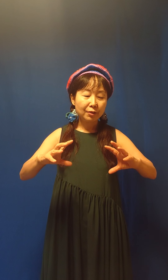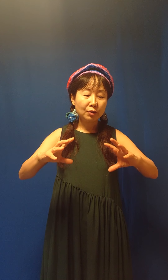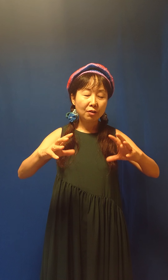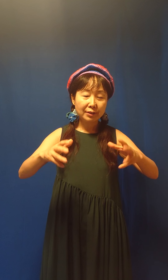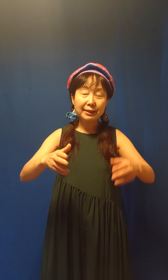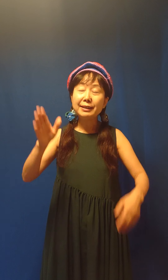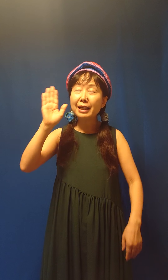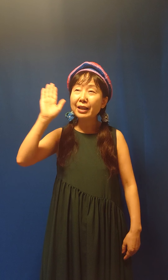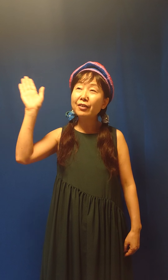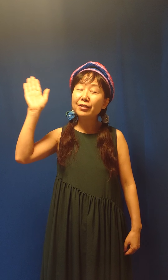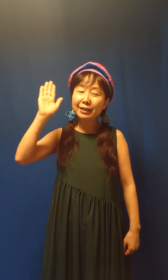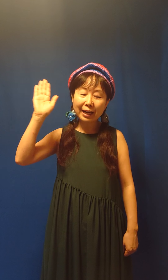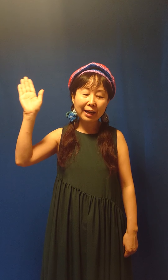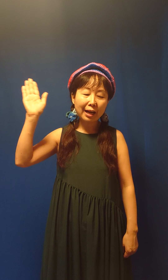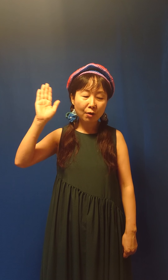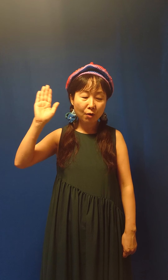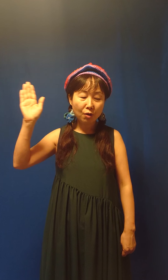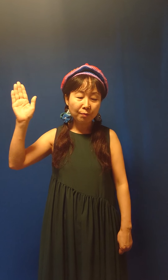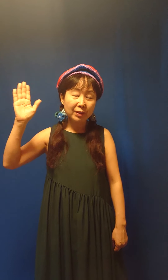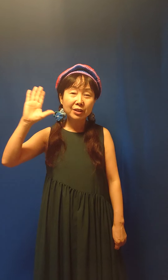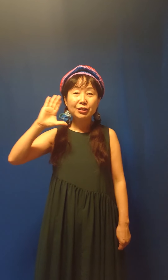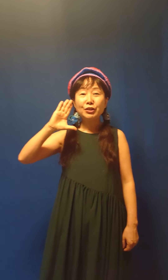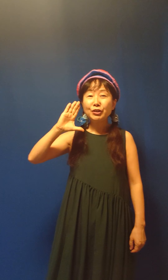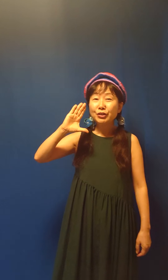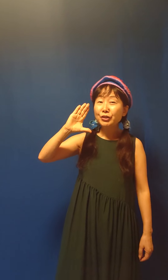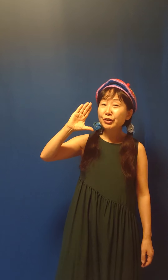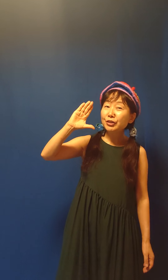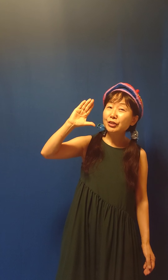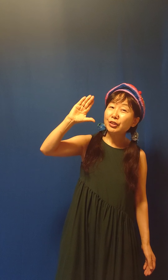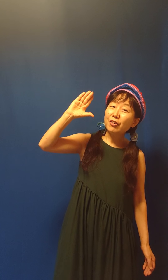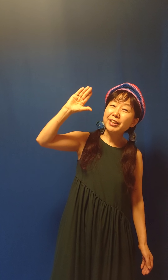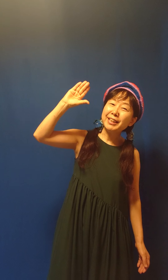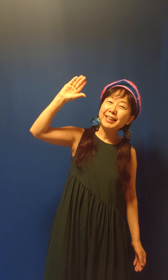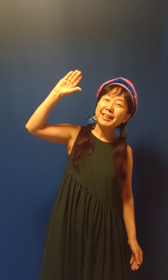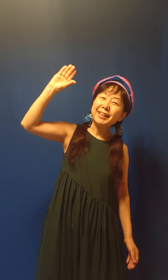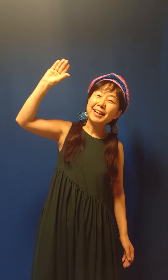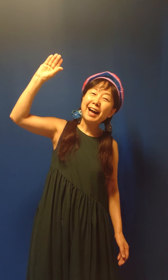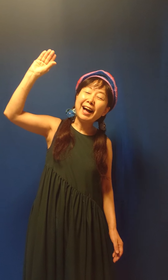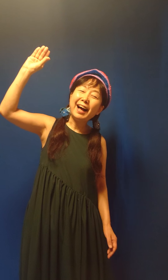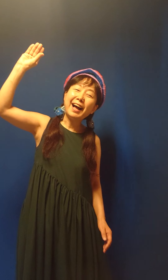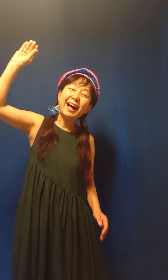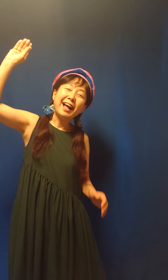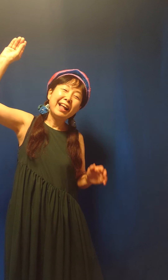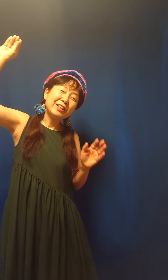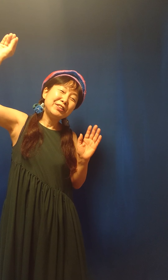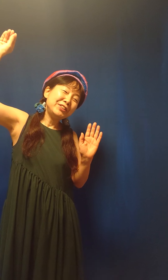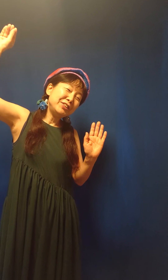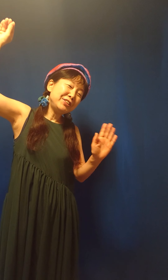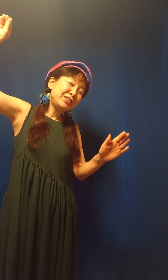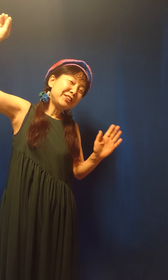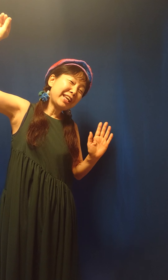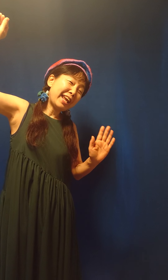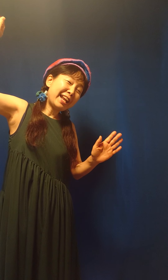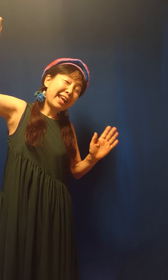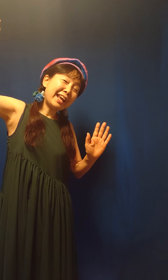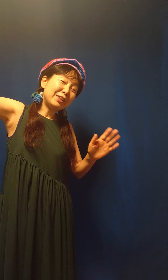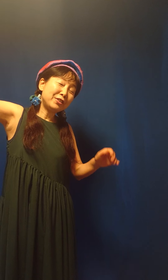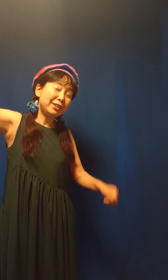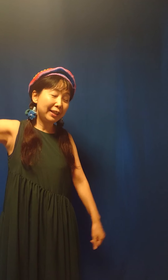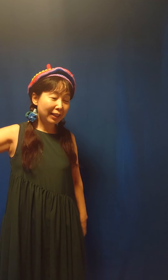この星にさよならをするときが来るけれどってや